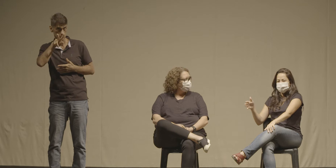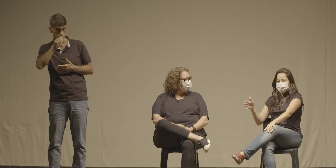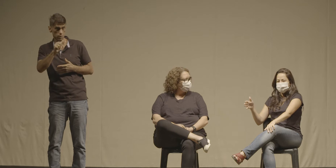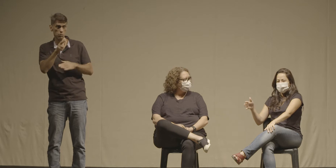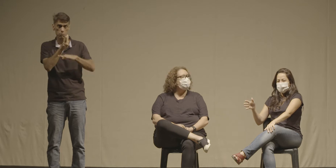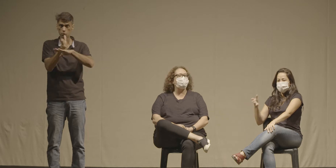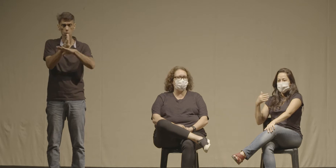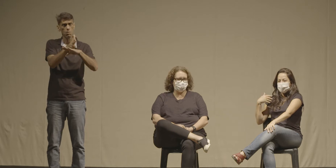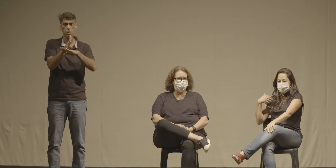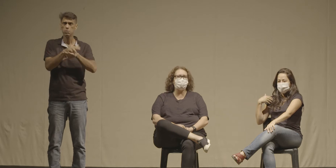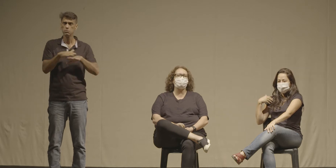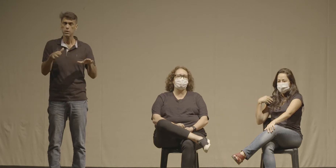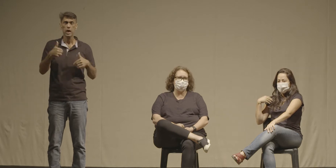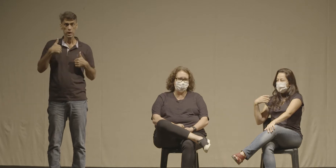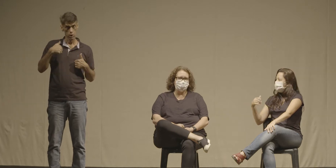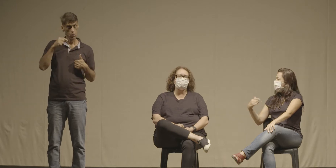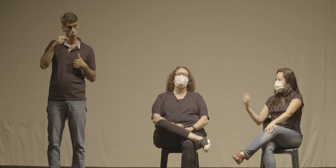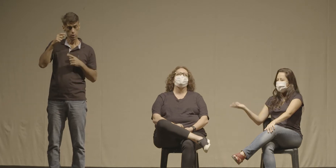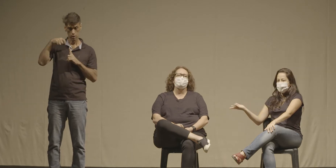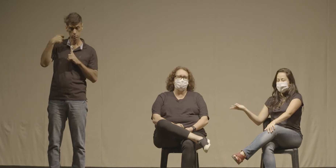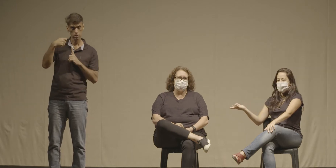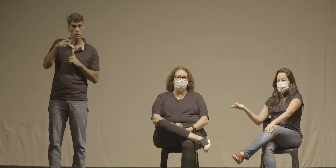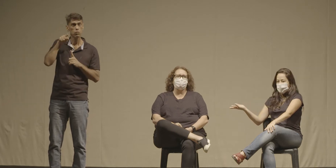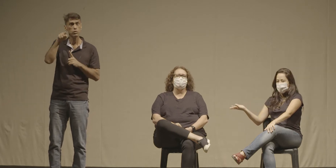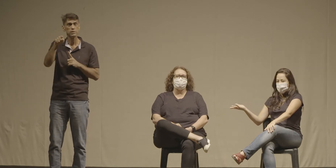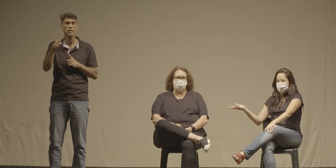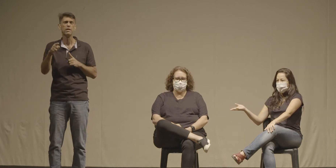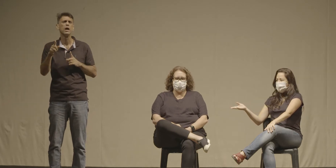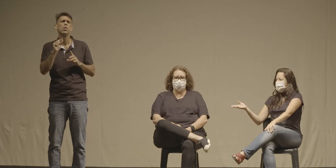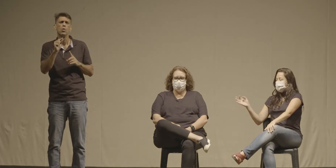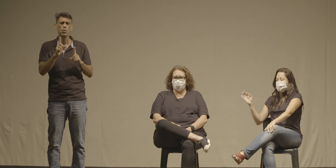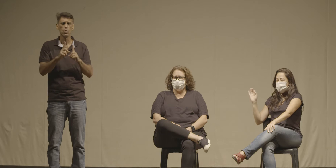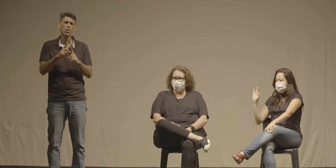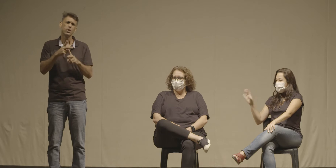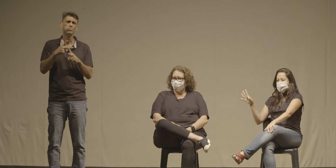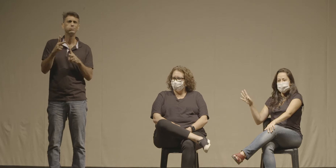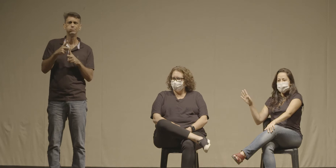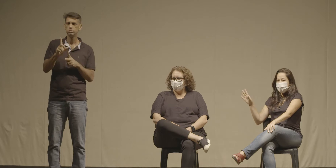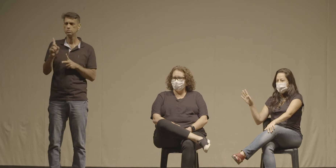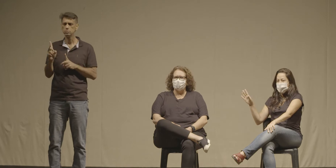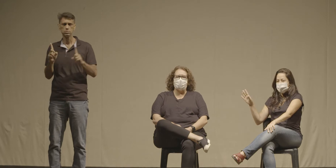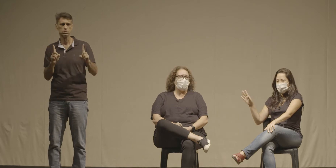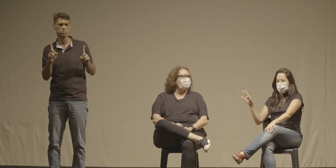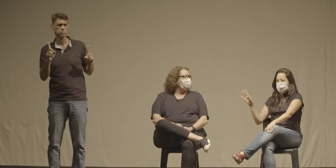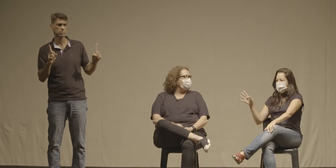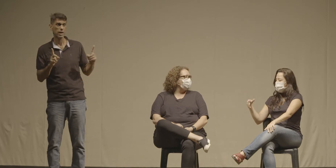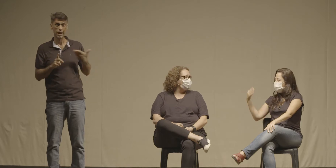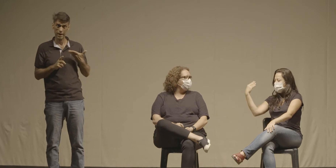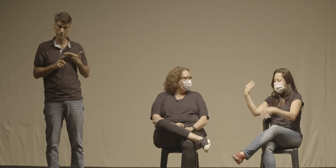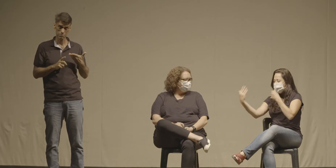filmar. Eu sou atriz, você faz a figuração, a gente pega um amigo meu que é